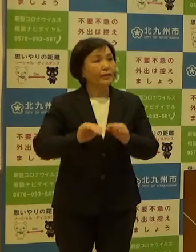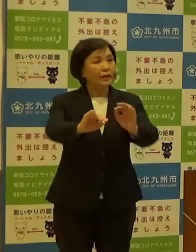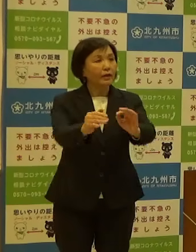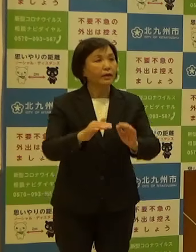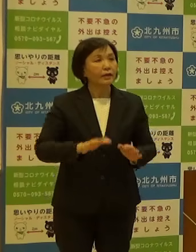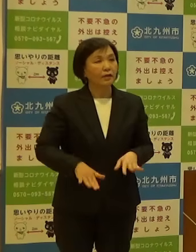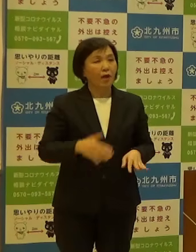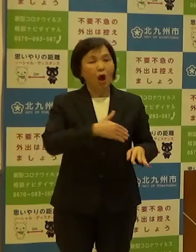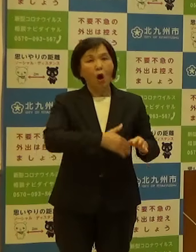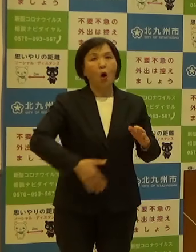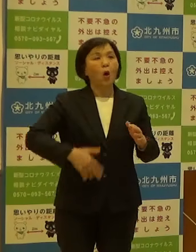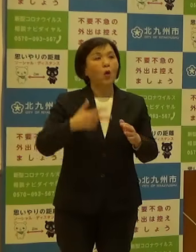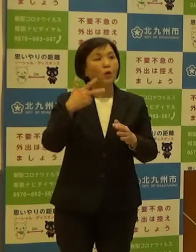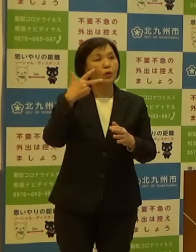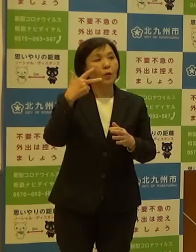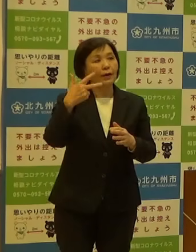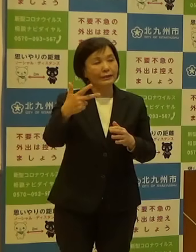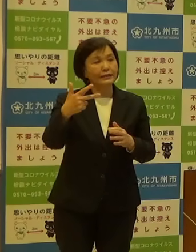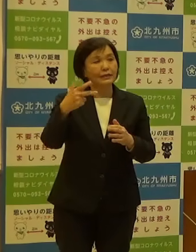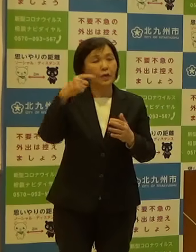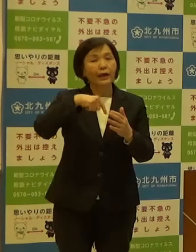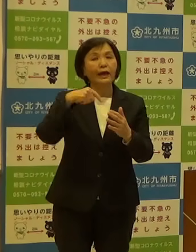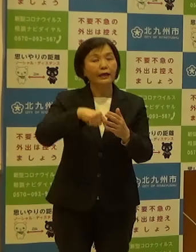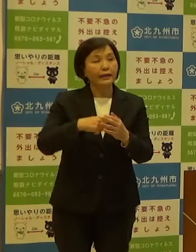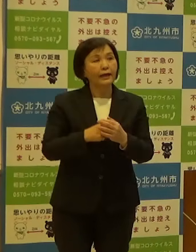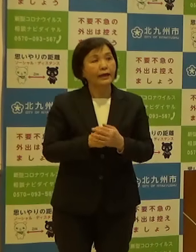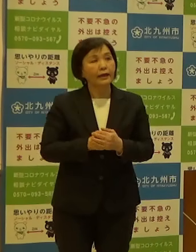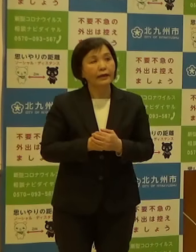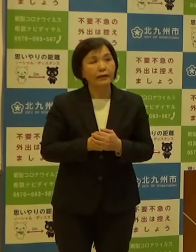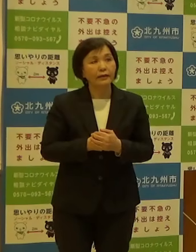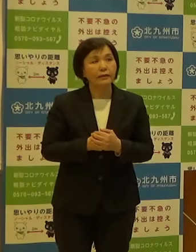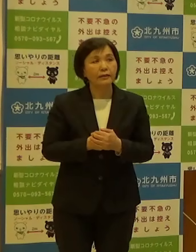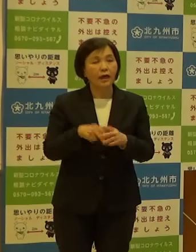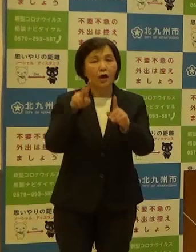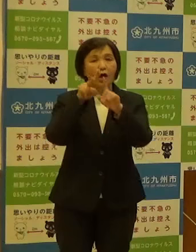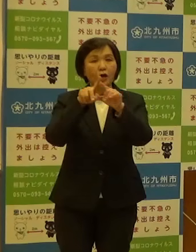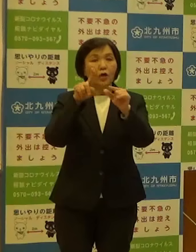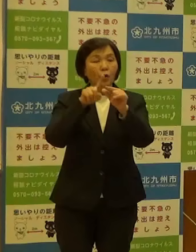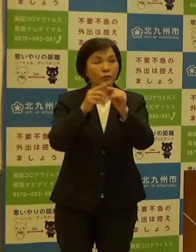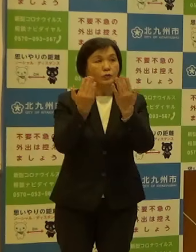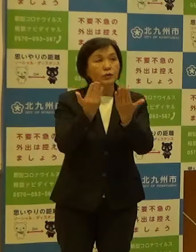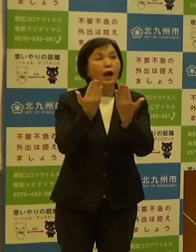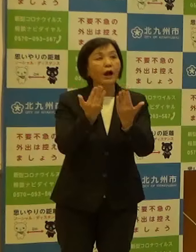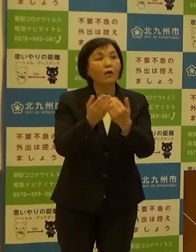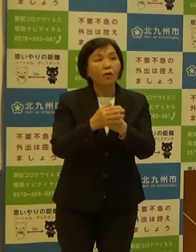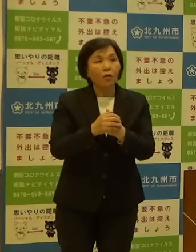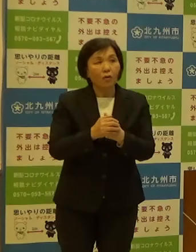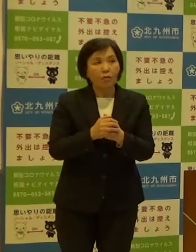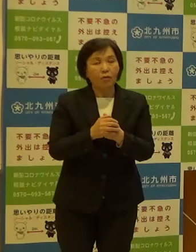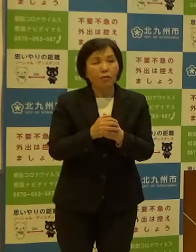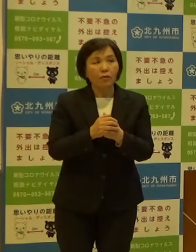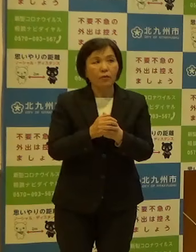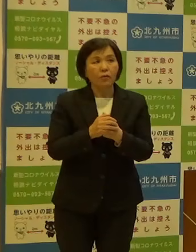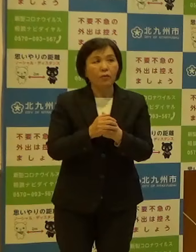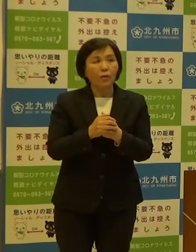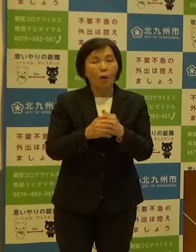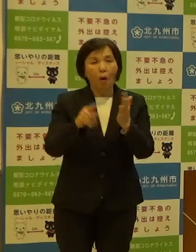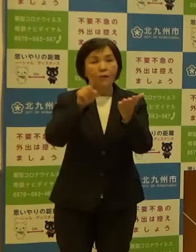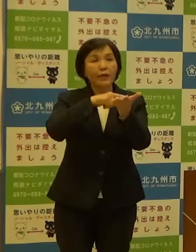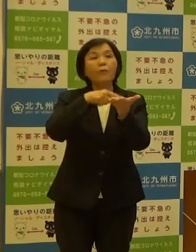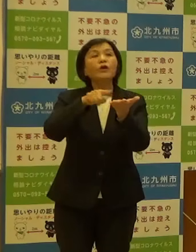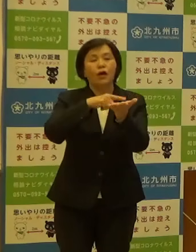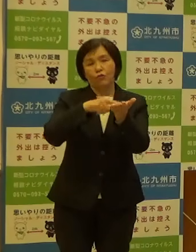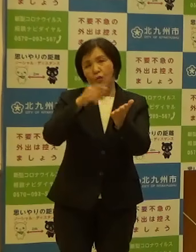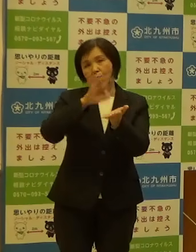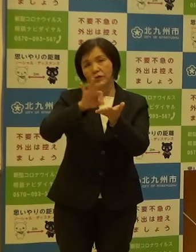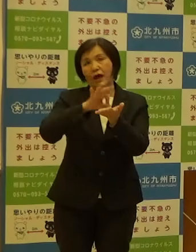福岡市が補正予算案の中でですね、自立の小中学校を全て一人1台分のタブレット型パソコンを